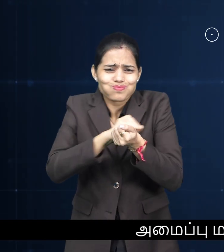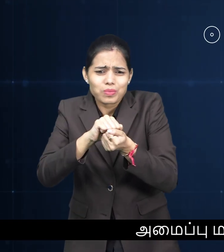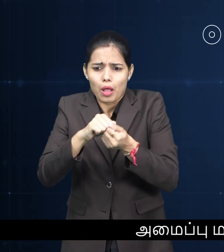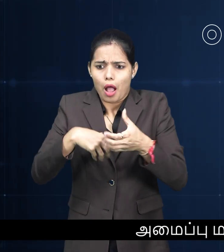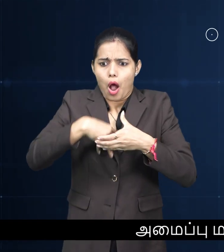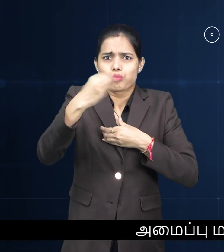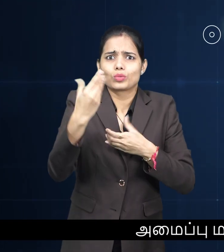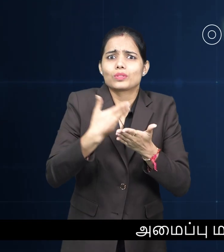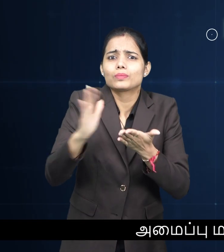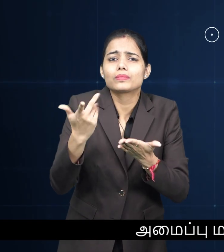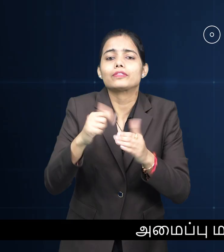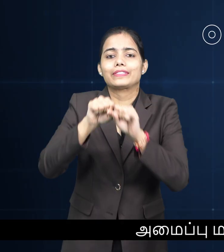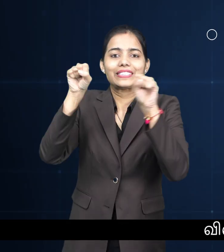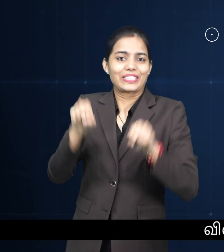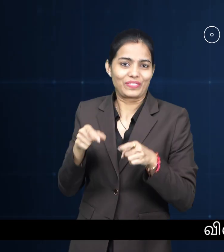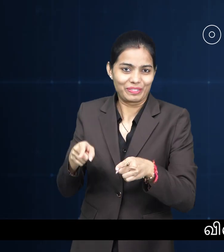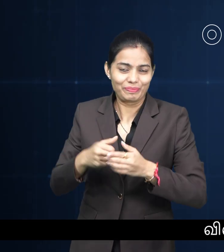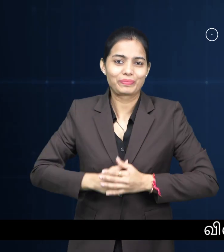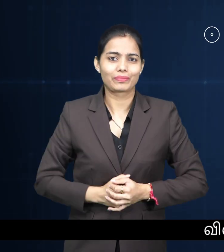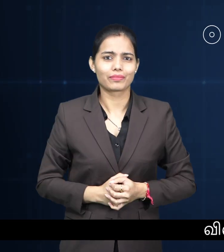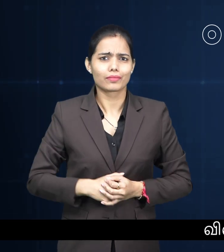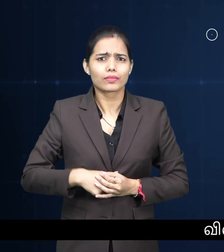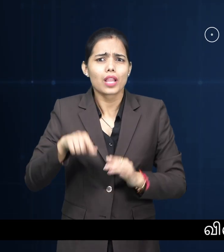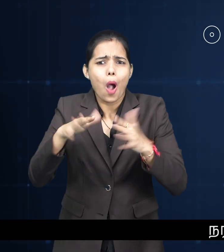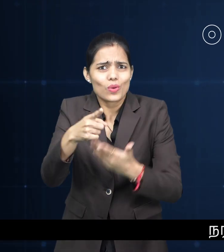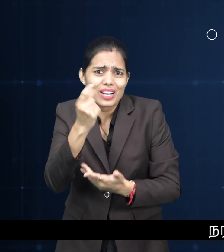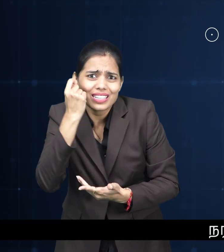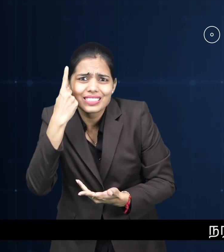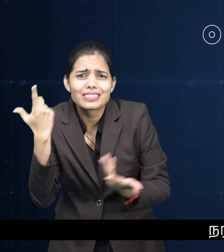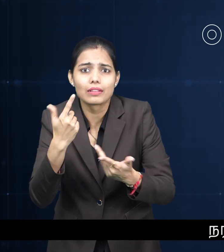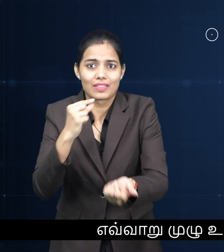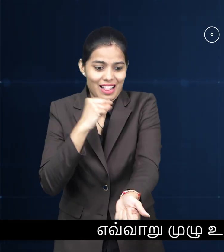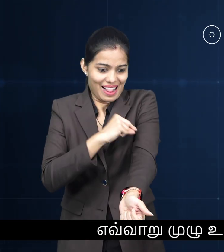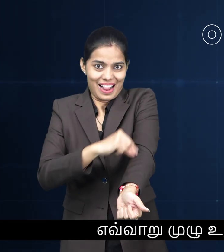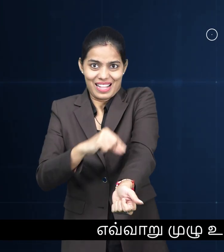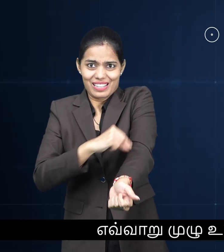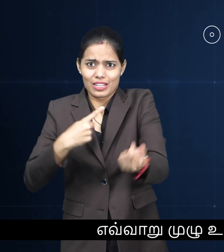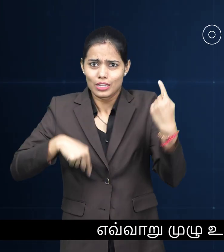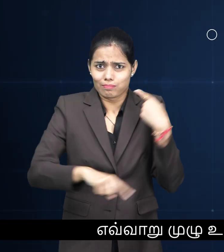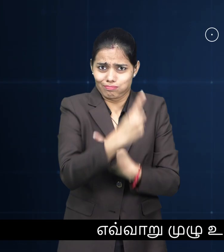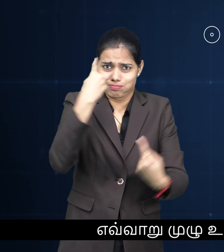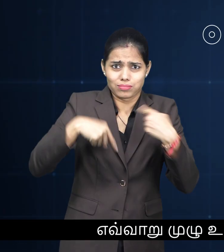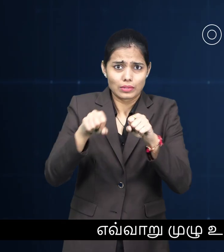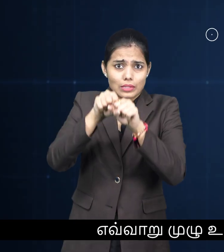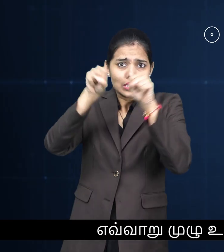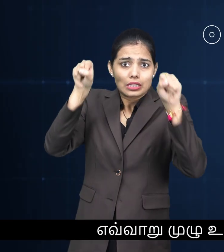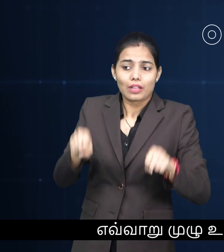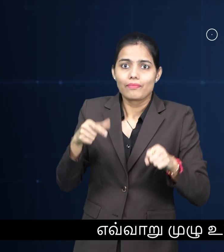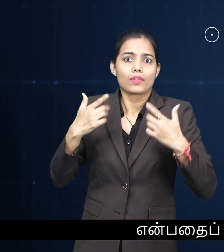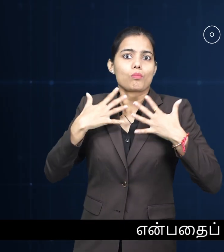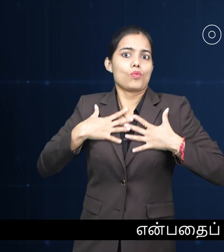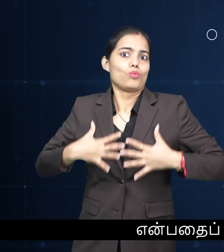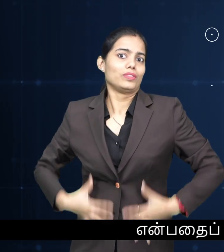அமைப்பு மற்றும் செயல்பாடுகளை விவரிக்க முடியும். நரம்பு மண்டலம் எவ்வாறு முழு உடலையும்